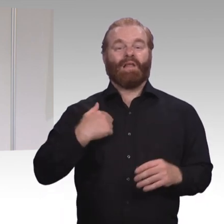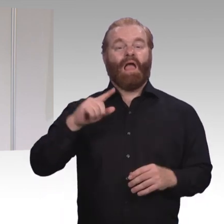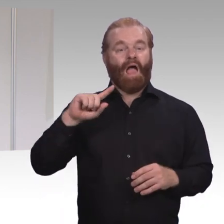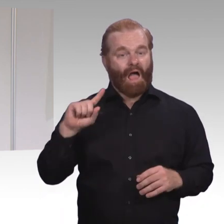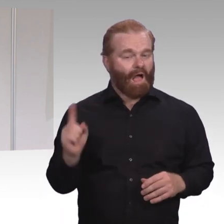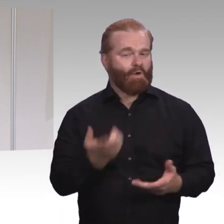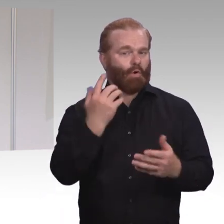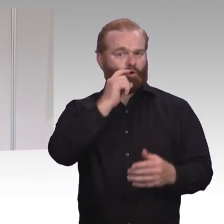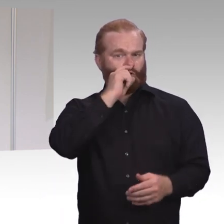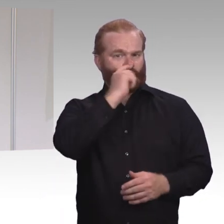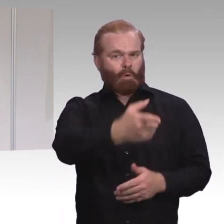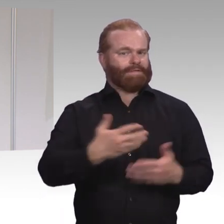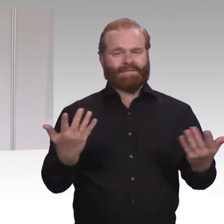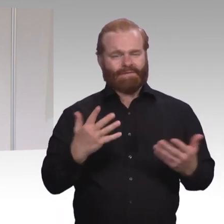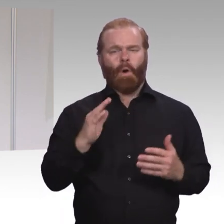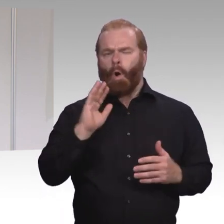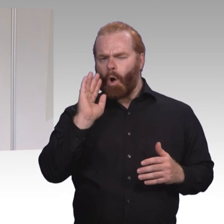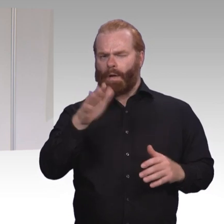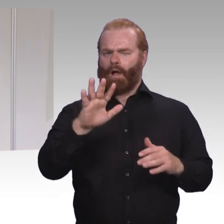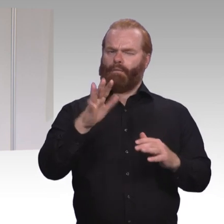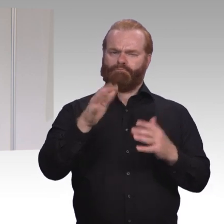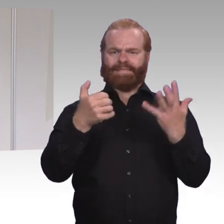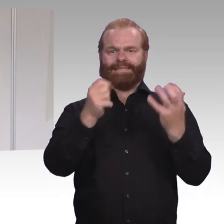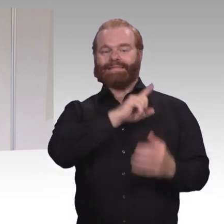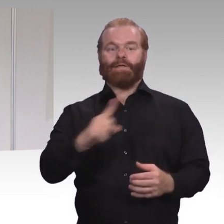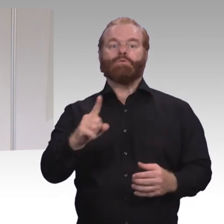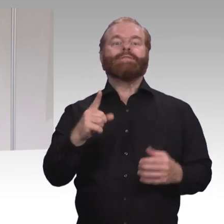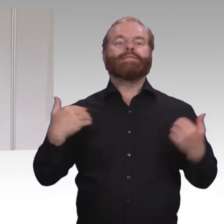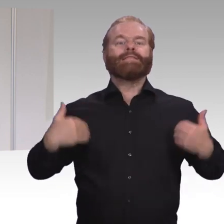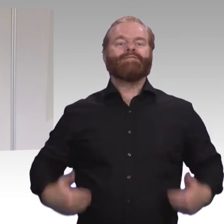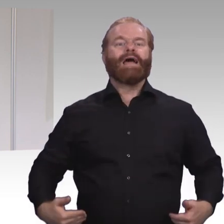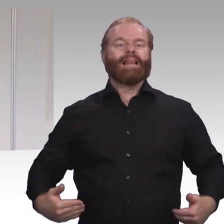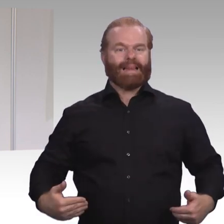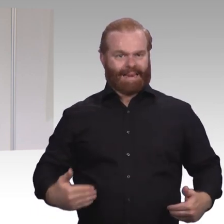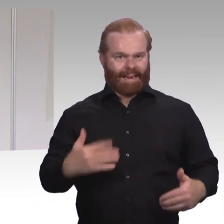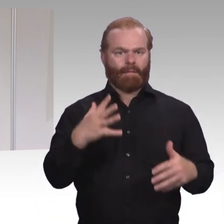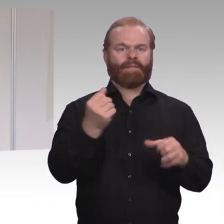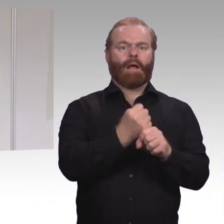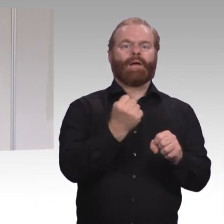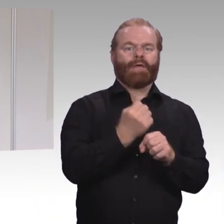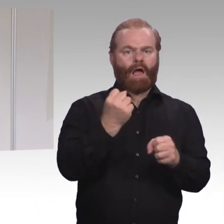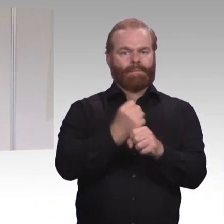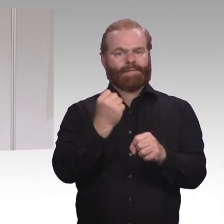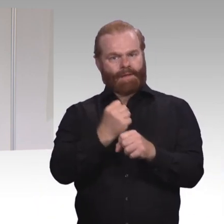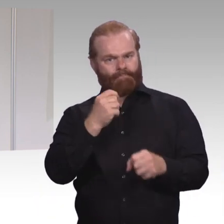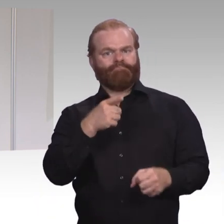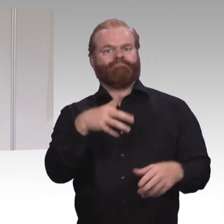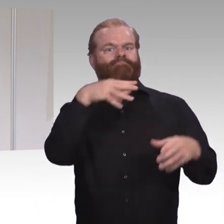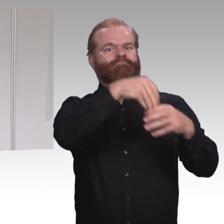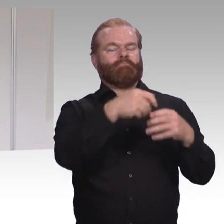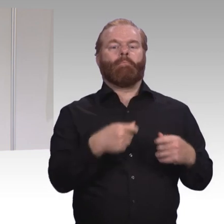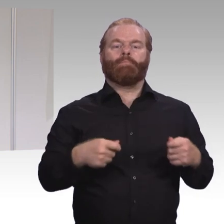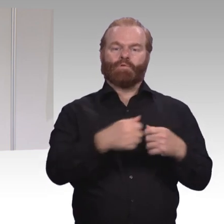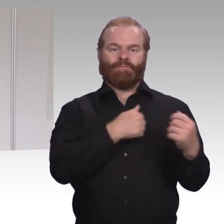die Voraussetzungen schaffen, von der Ausrüstung bis zum Personalwesen. Und darin schließe ich ausdrücklich